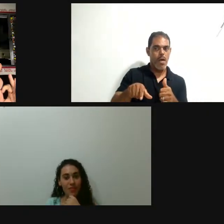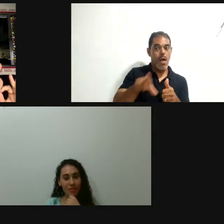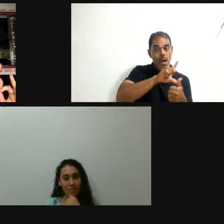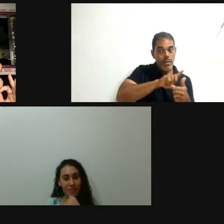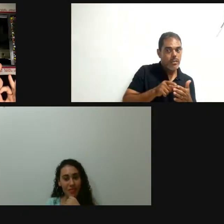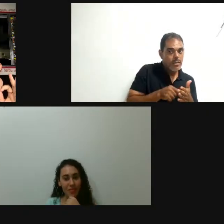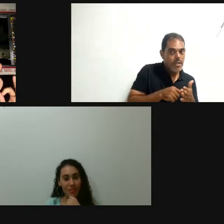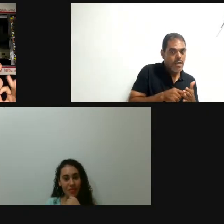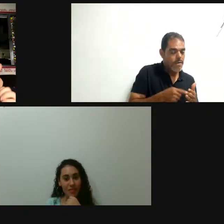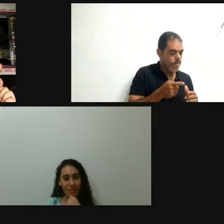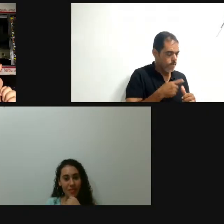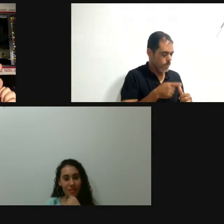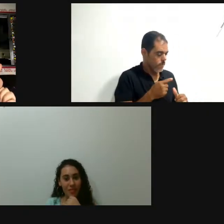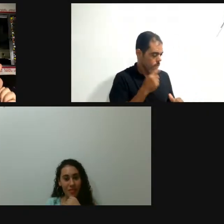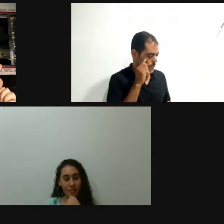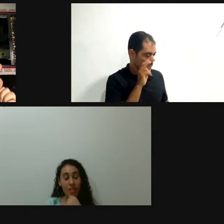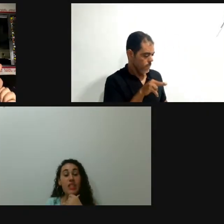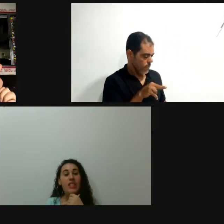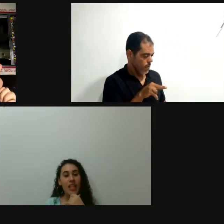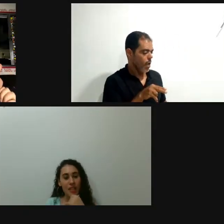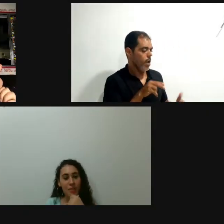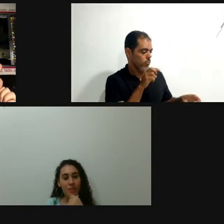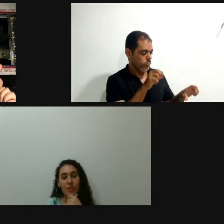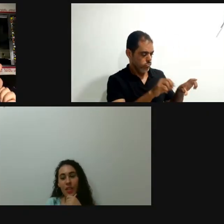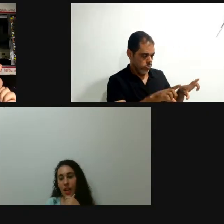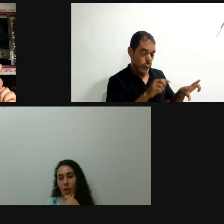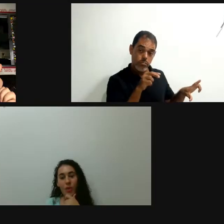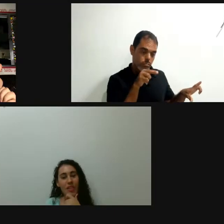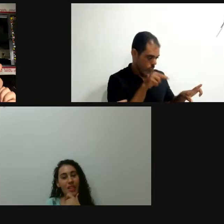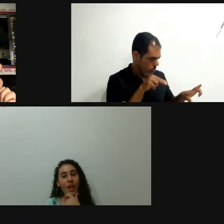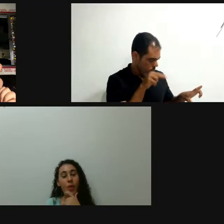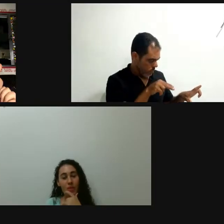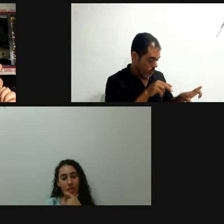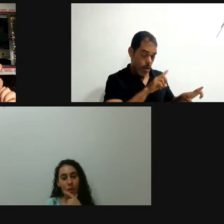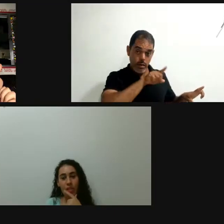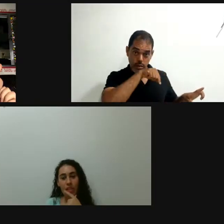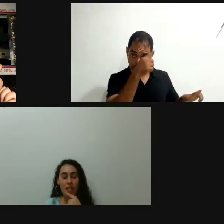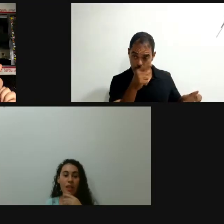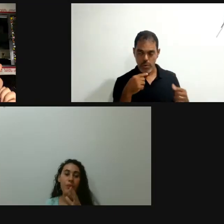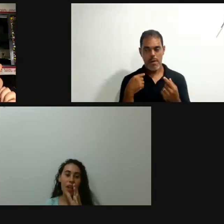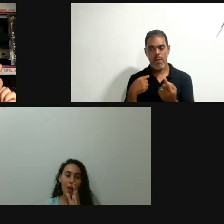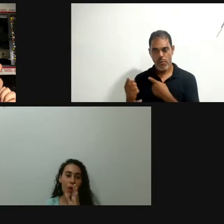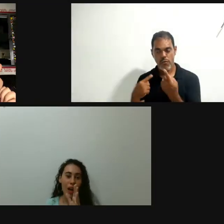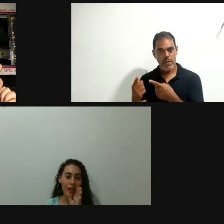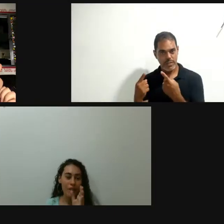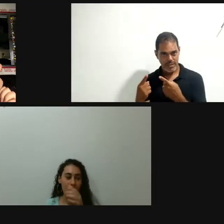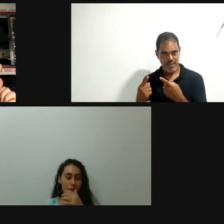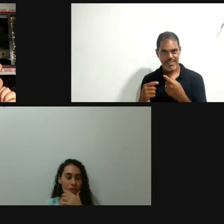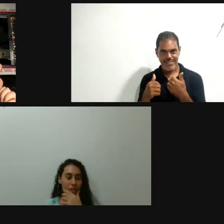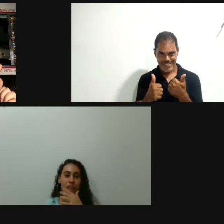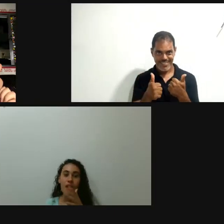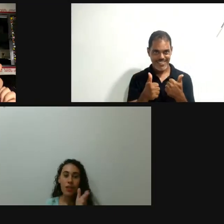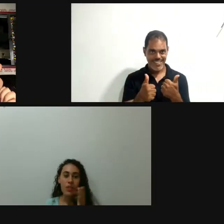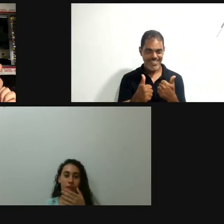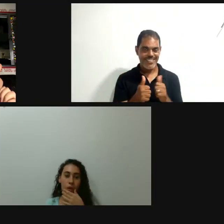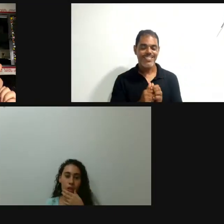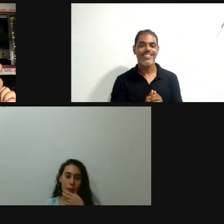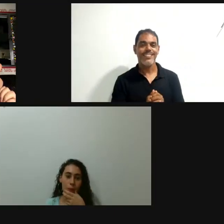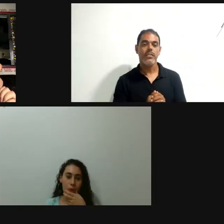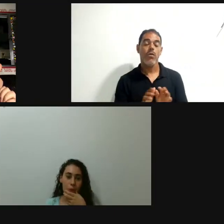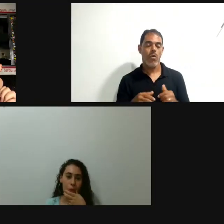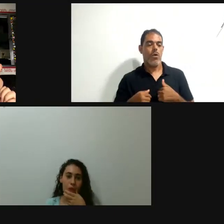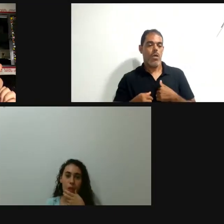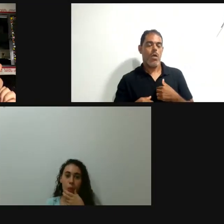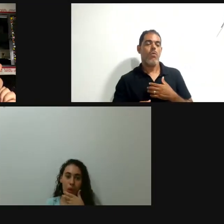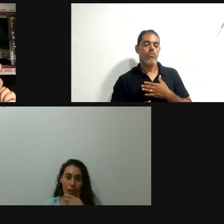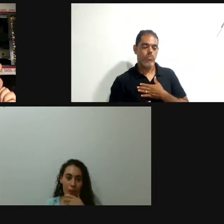E a gente pode fazer um review. Sim, sim, com certeza. Eu acredito, assim, que você vai gostar